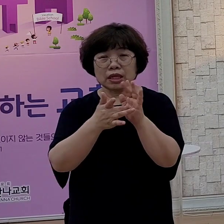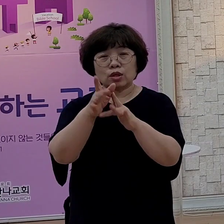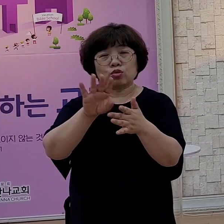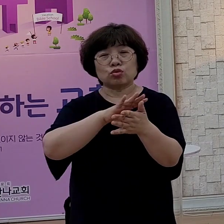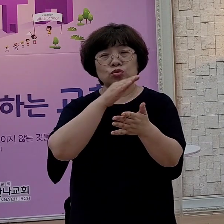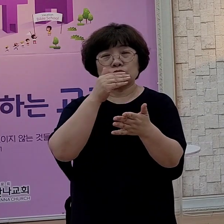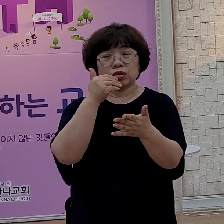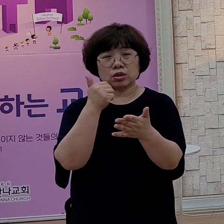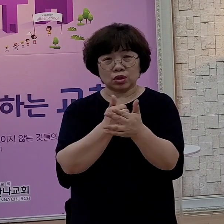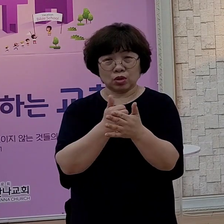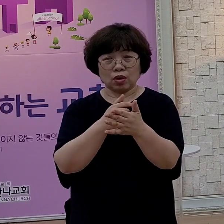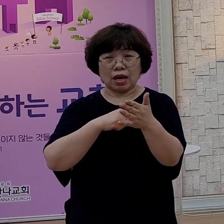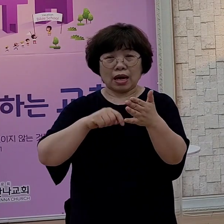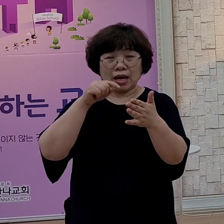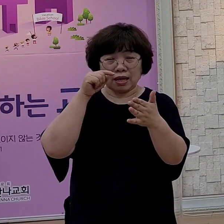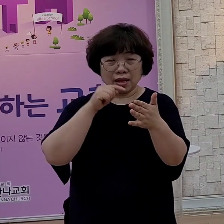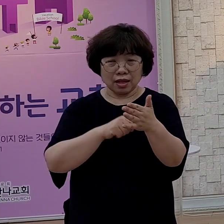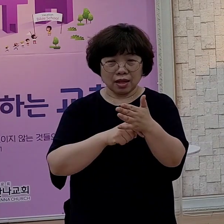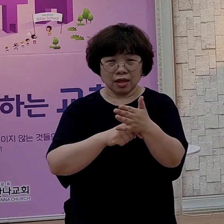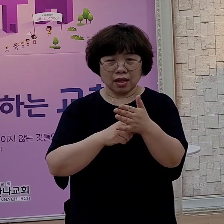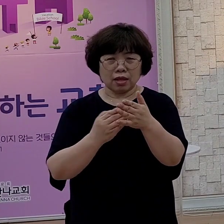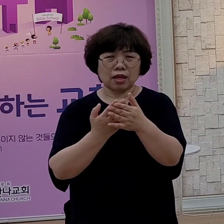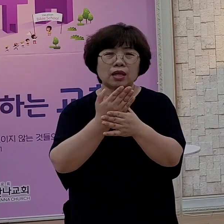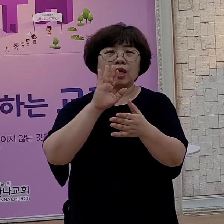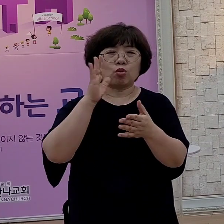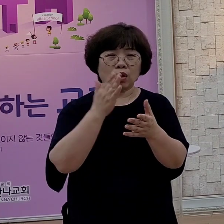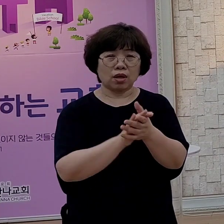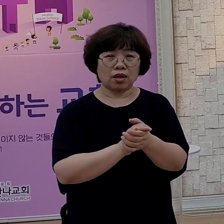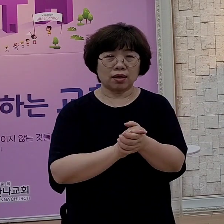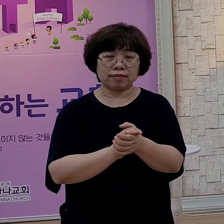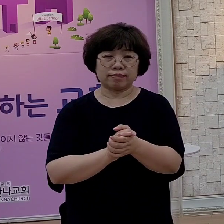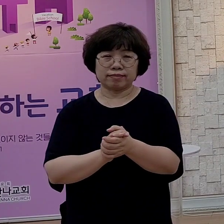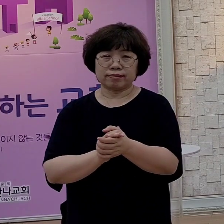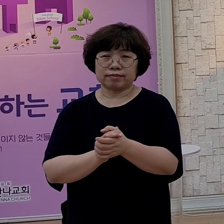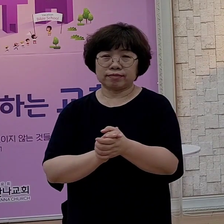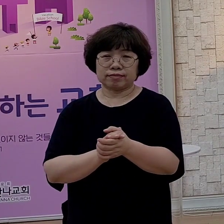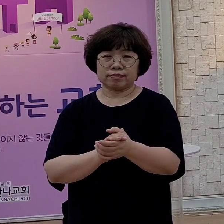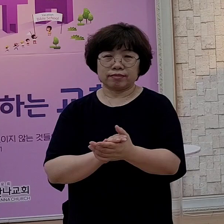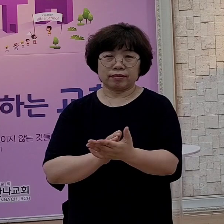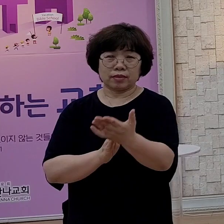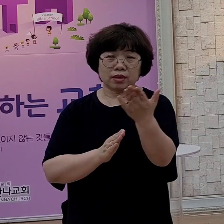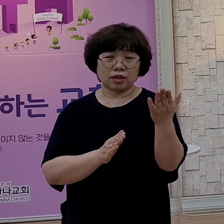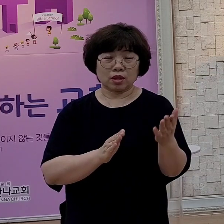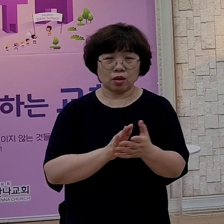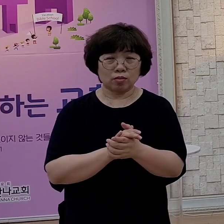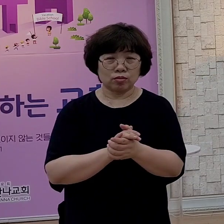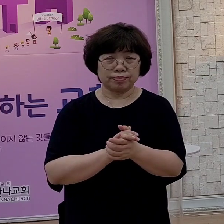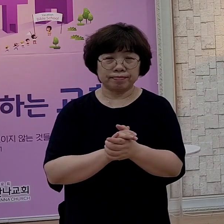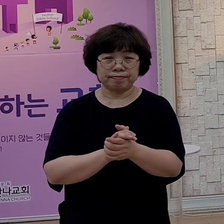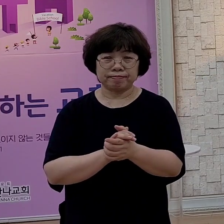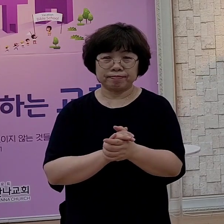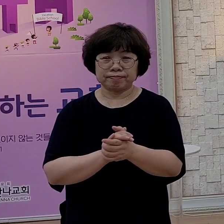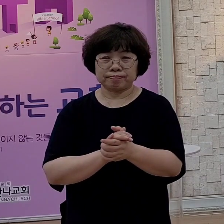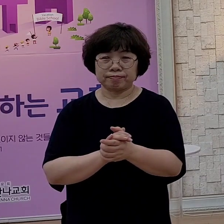예수 그리스도 안에서 나오게 되는 지혜입니다. 여러분 그 말은